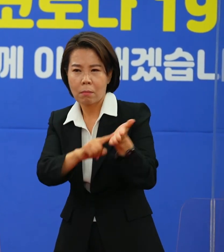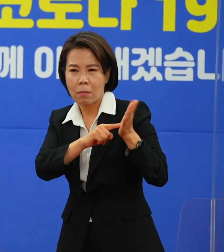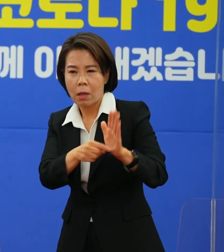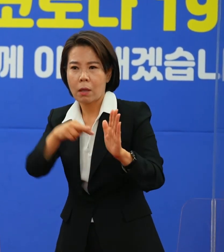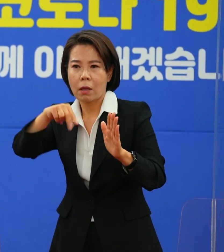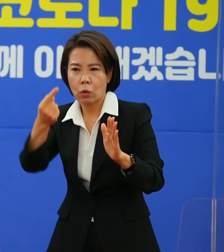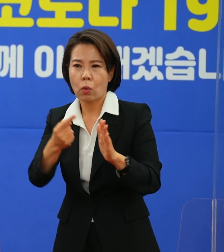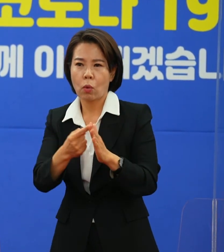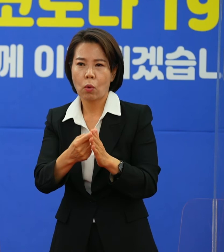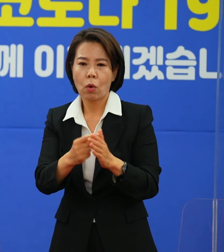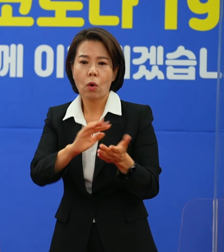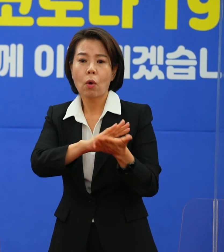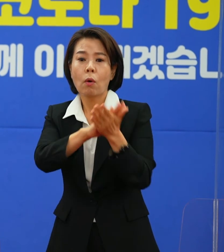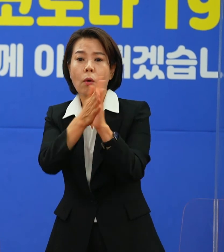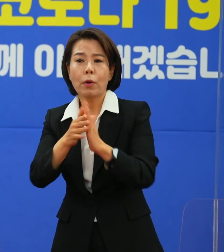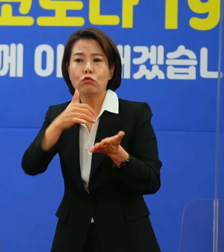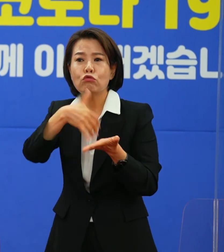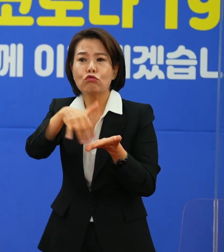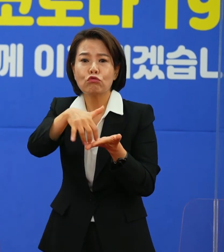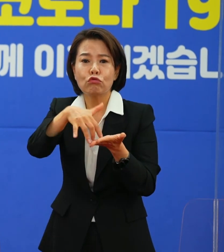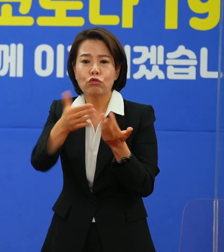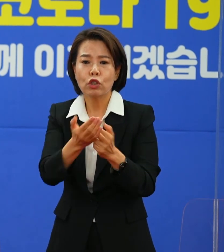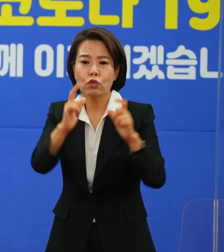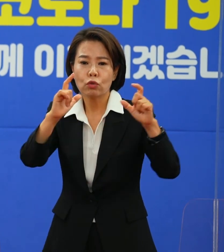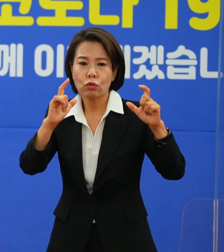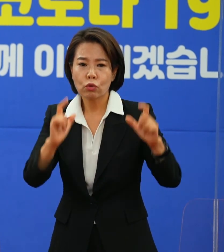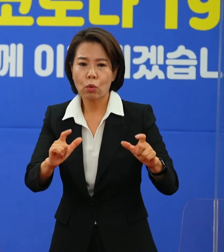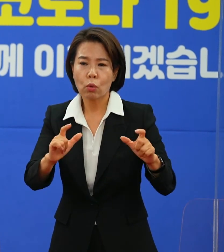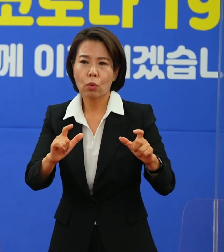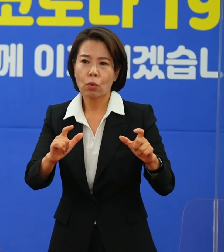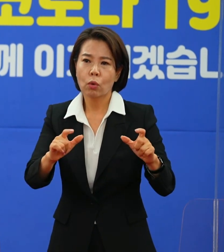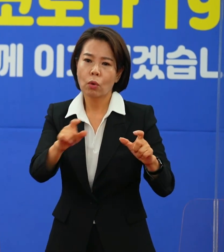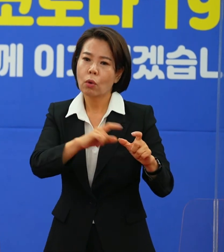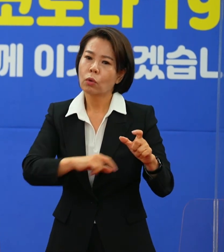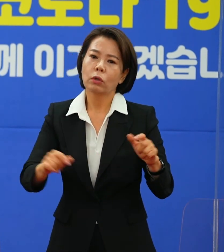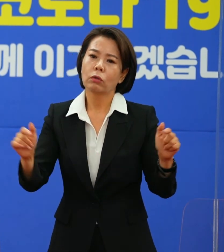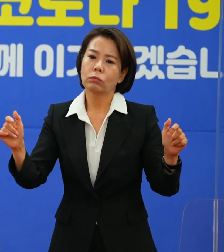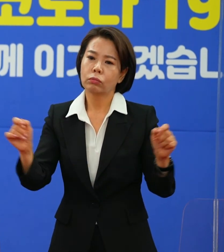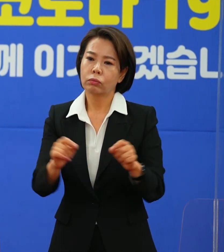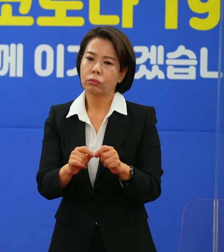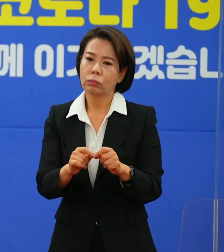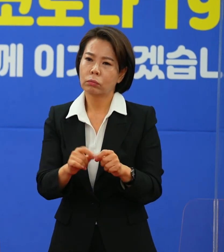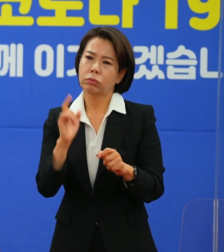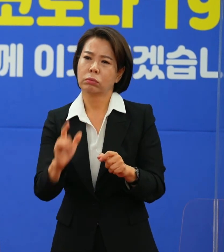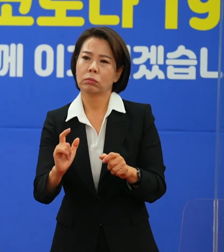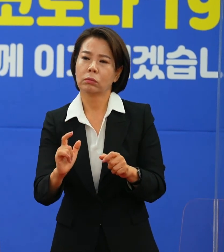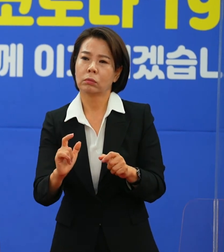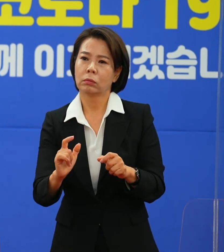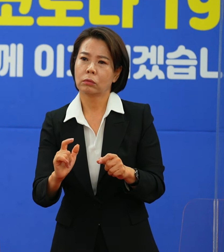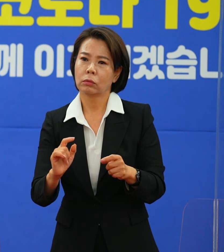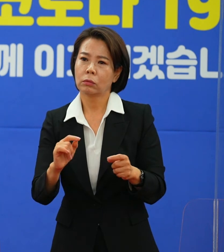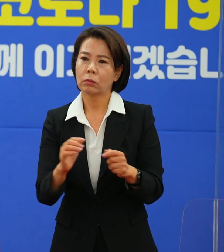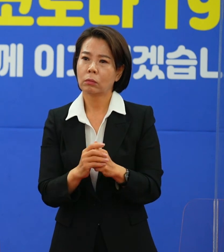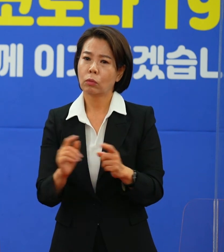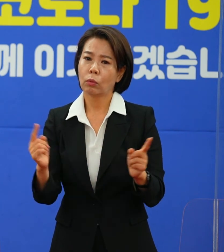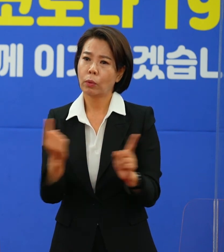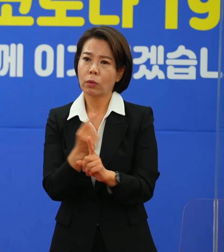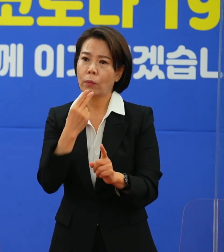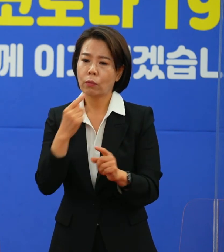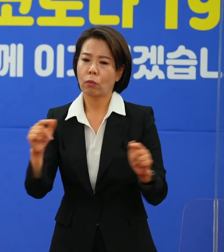외생 변수가 우리 도에 그렇게 우호적이지 않다는 것을 제가 말씀드린 적이 있습니다.